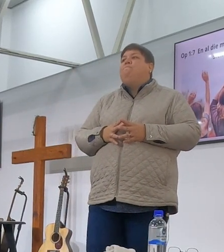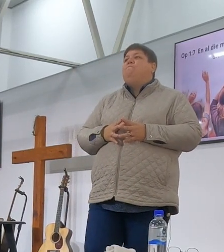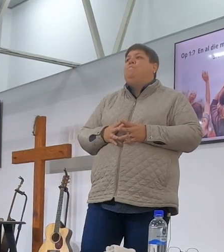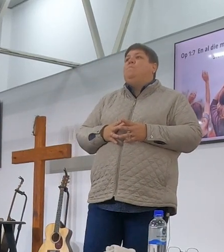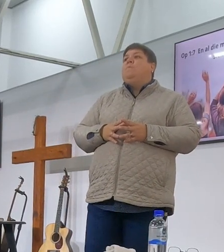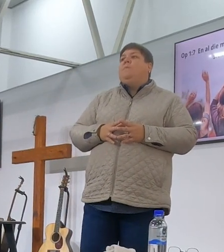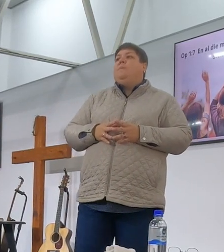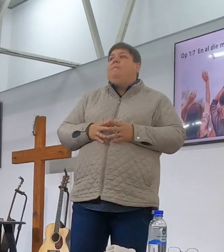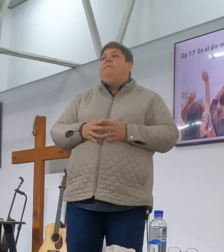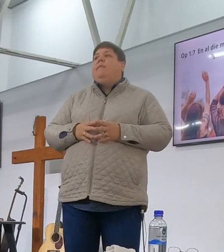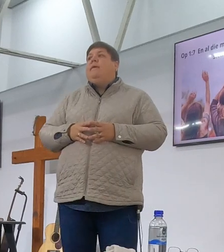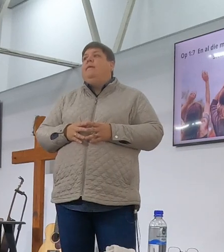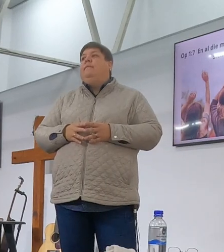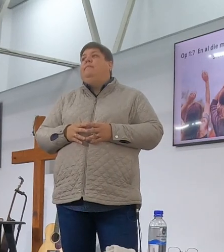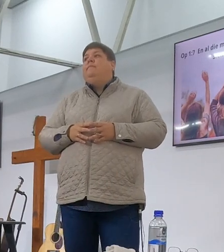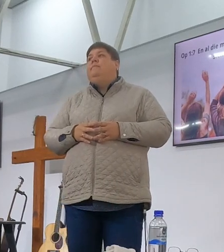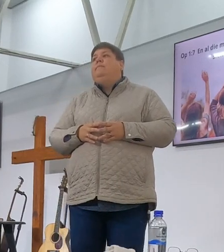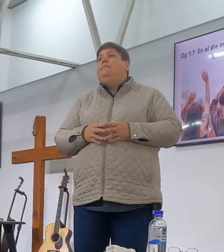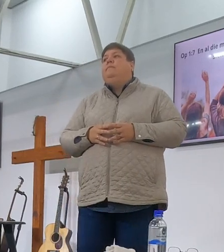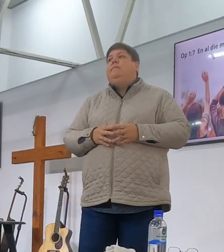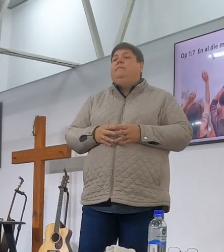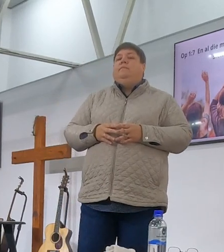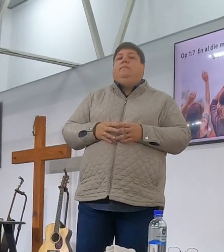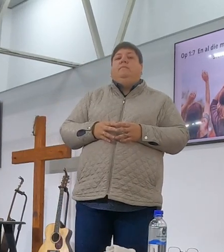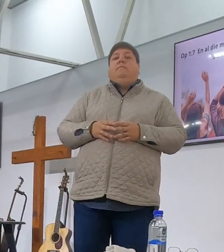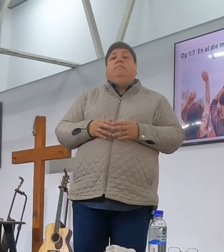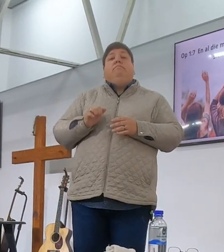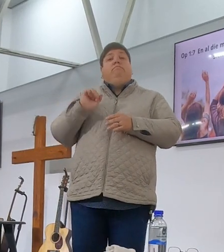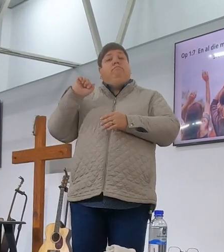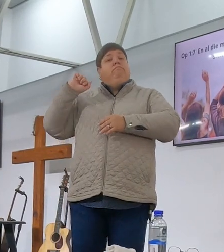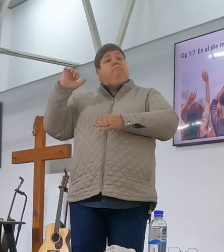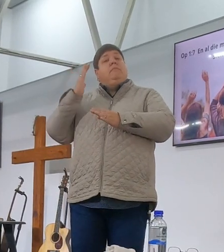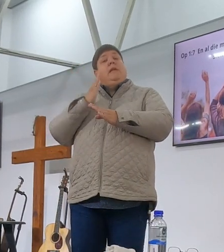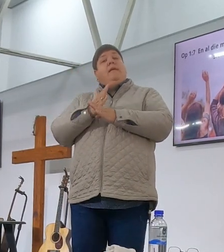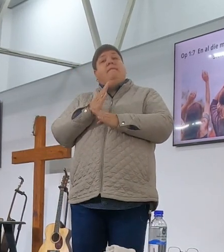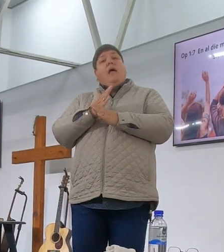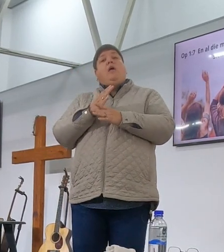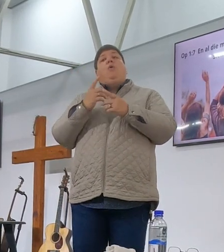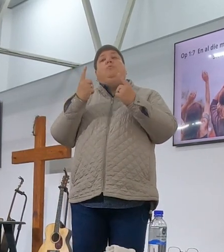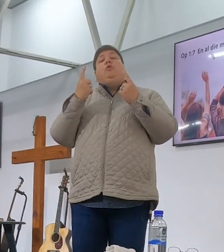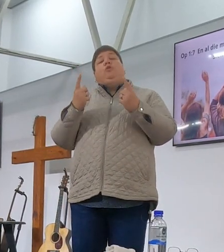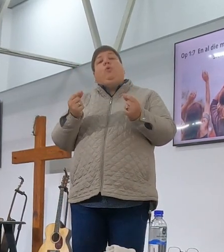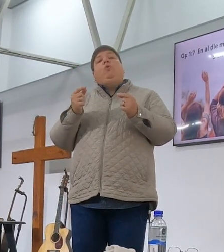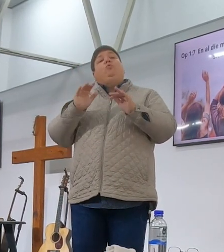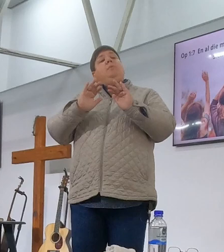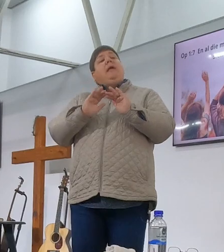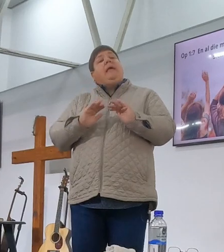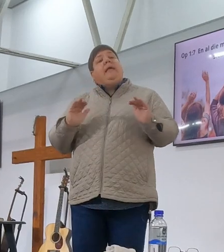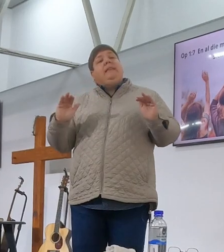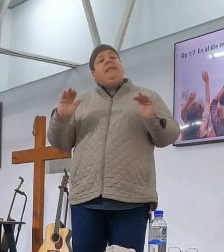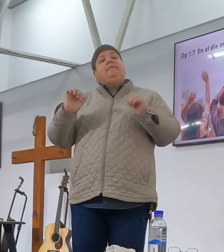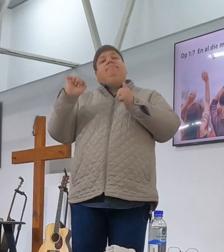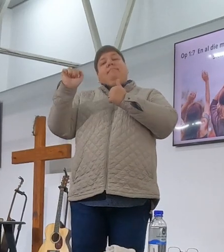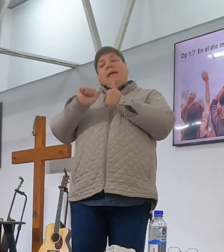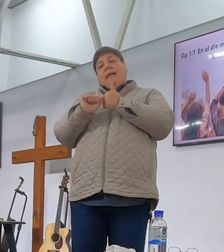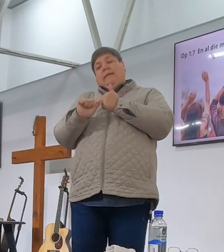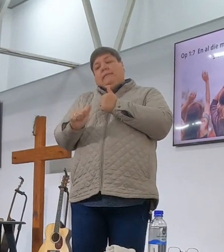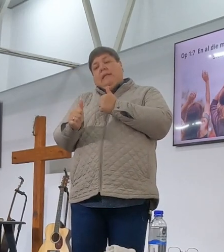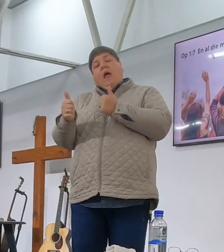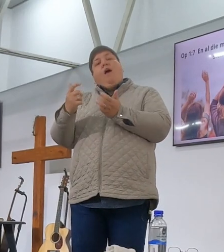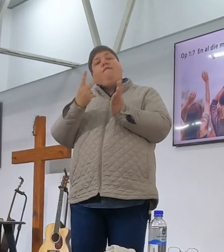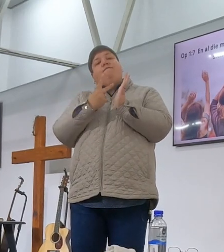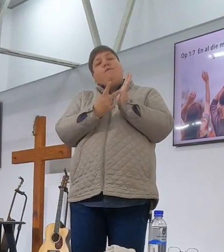En dan moet ons altyd in gedagte hou, die punt van dit wat ons doen, is om ons kinders in die volgende geslag voor te